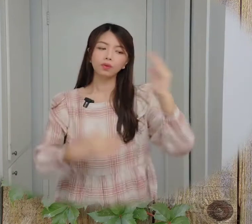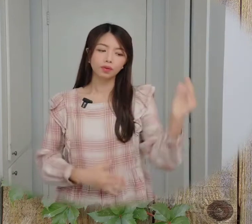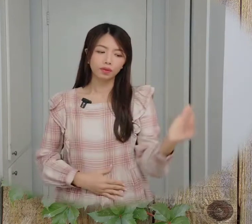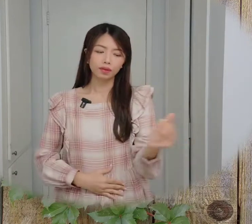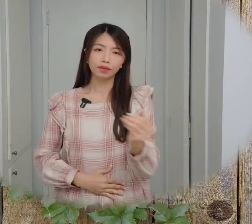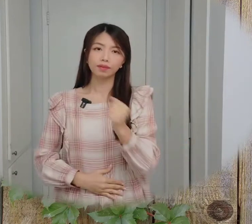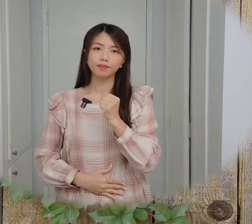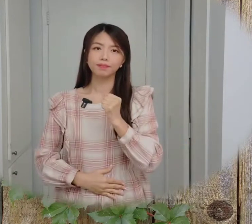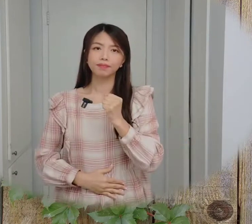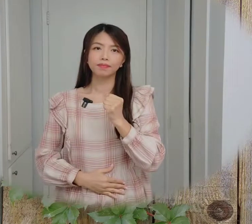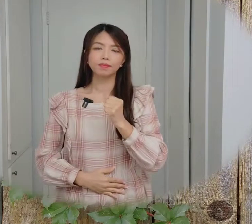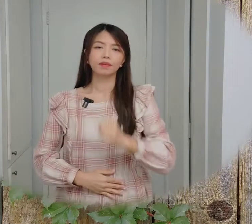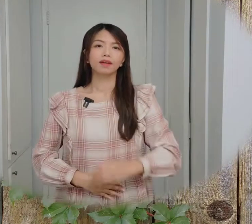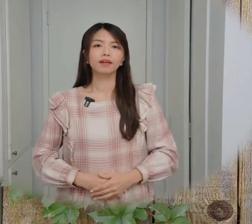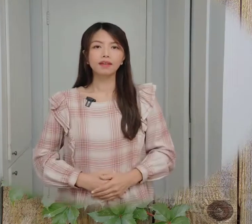찬양으로